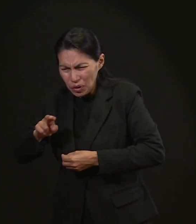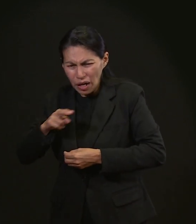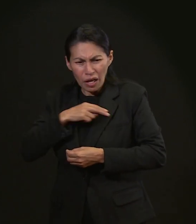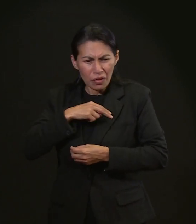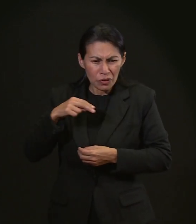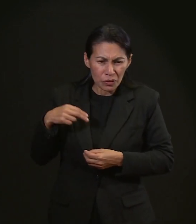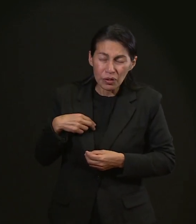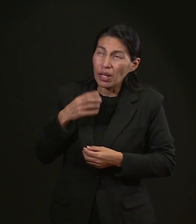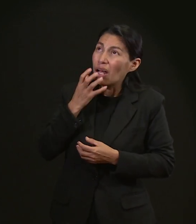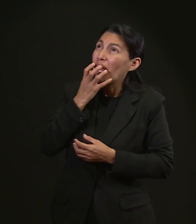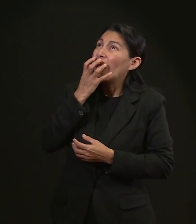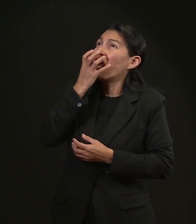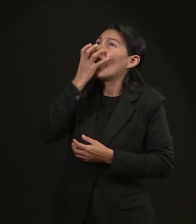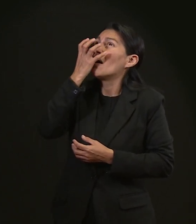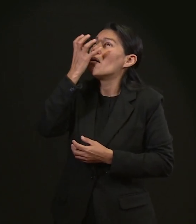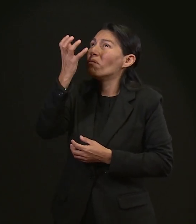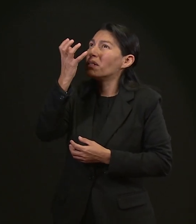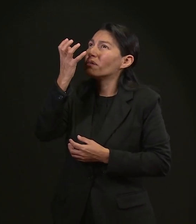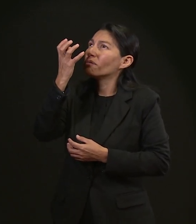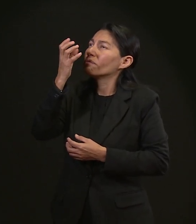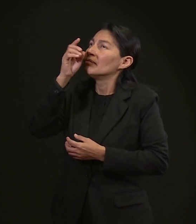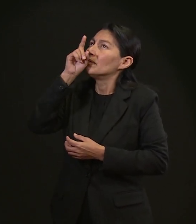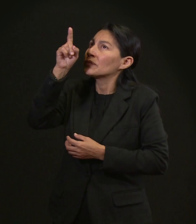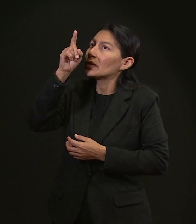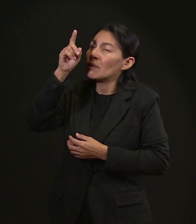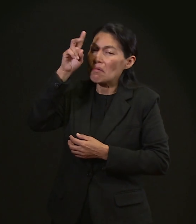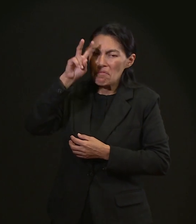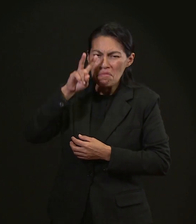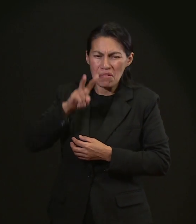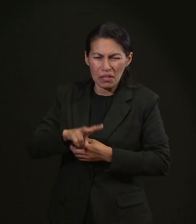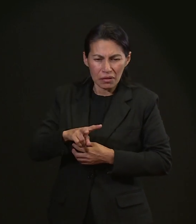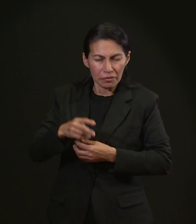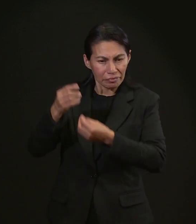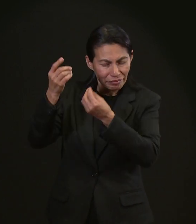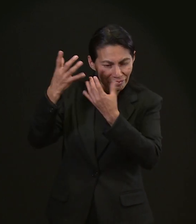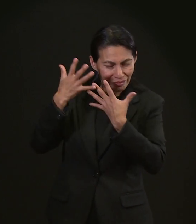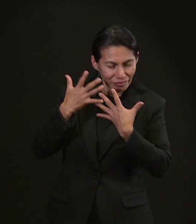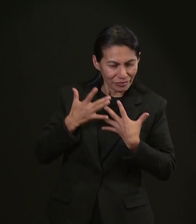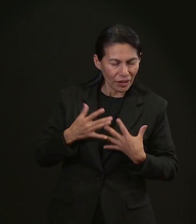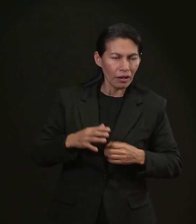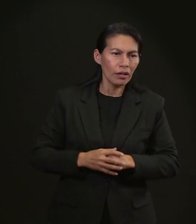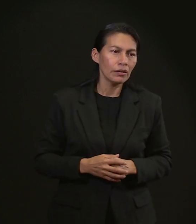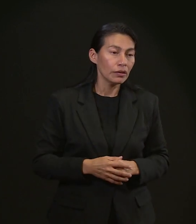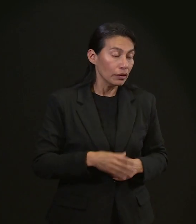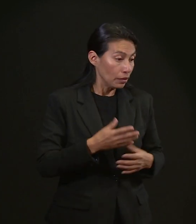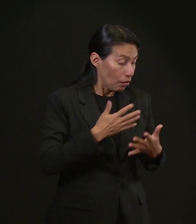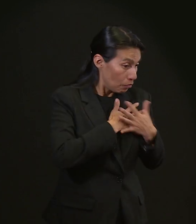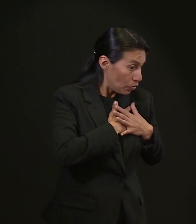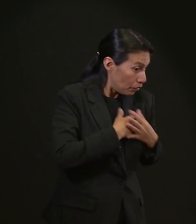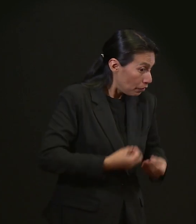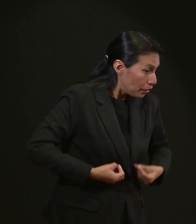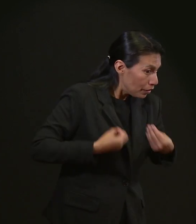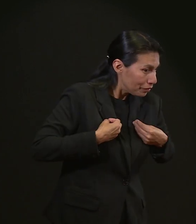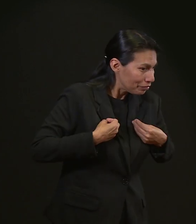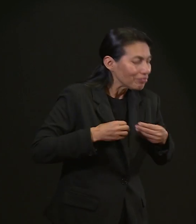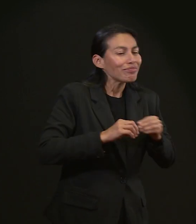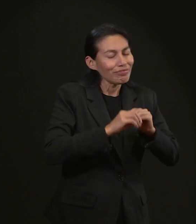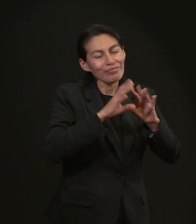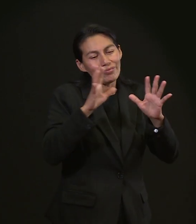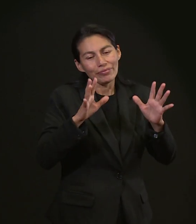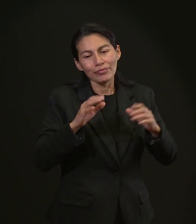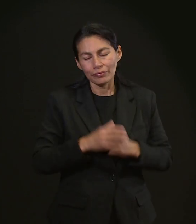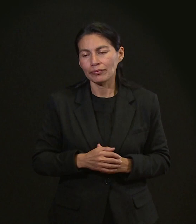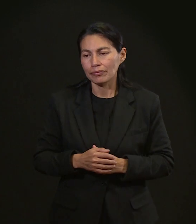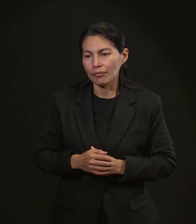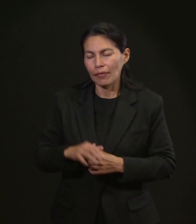hacemos esta promesa seguramente será una realidad en cada uno de nosotros y viviremos en el amor